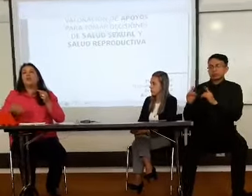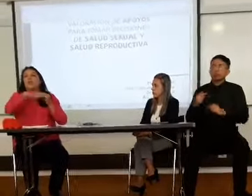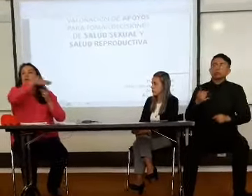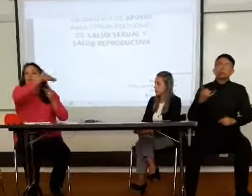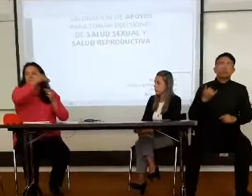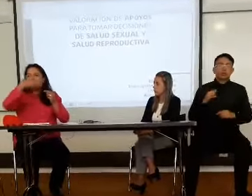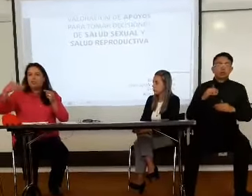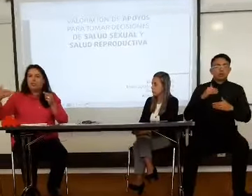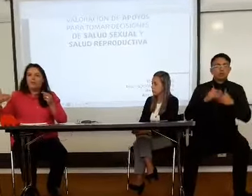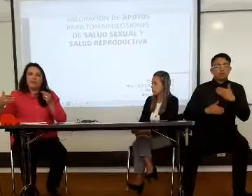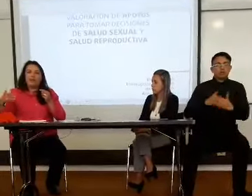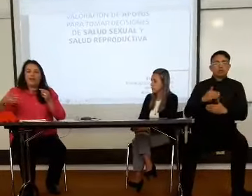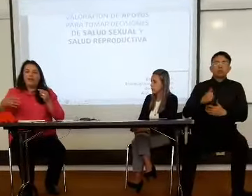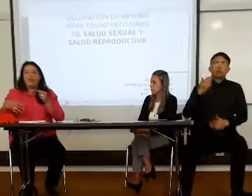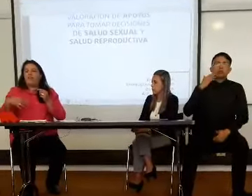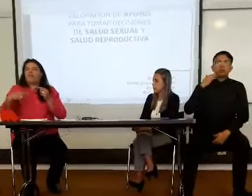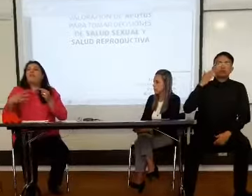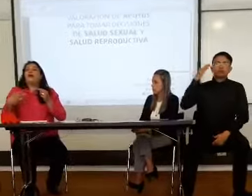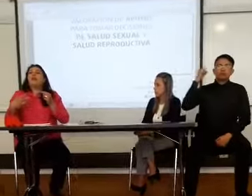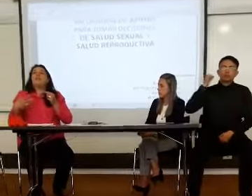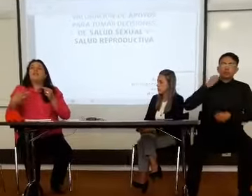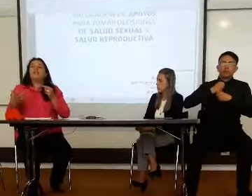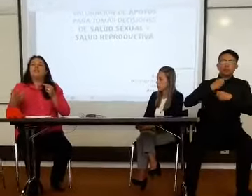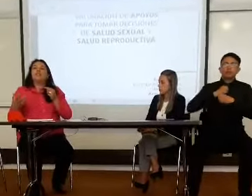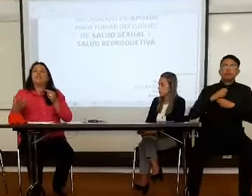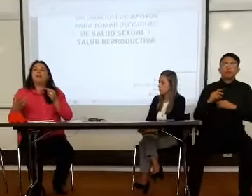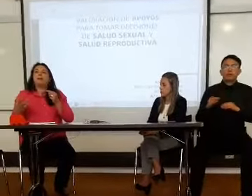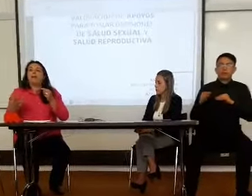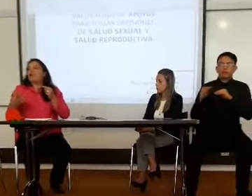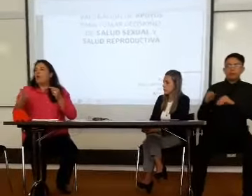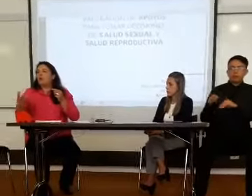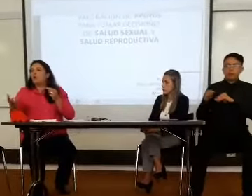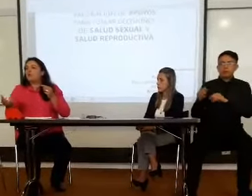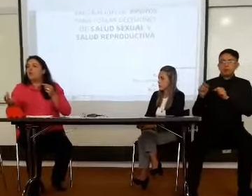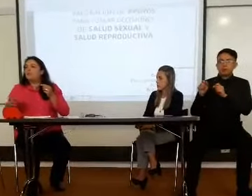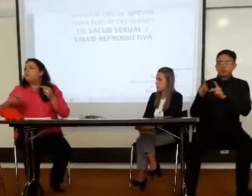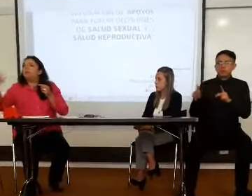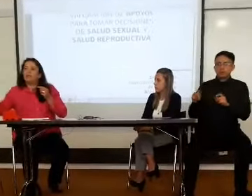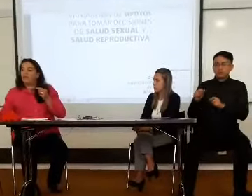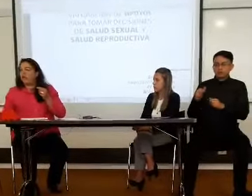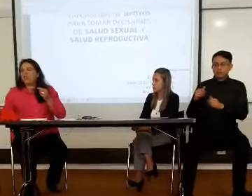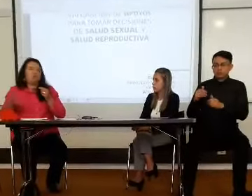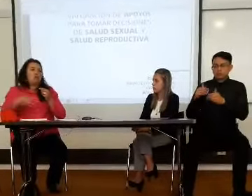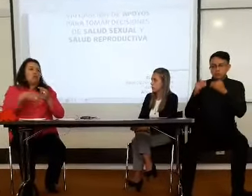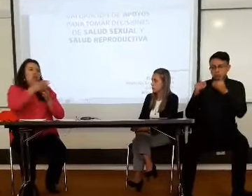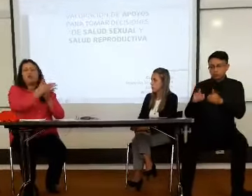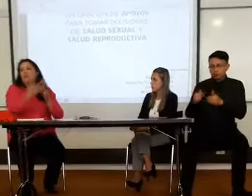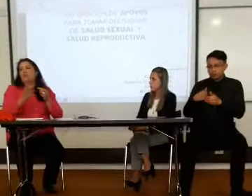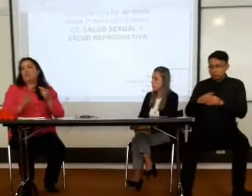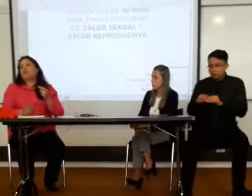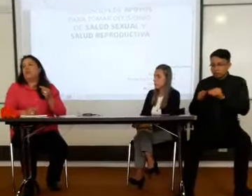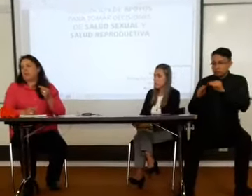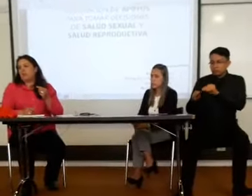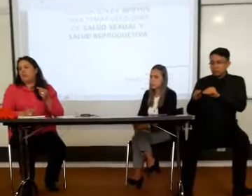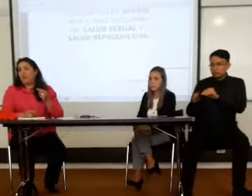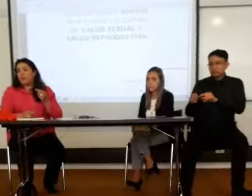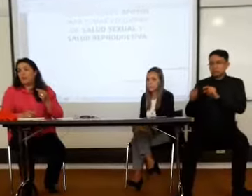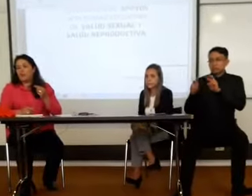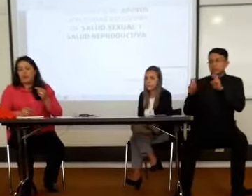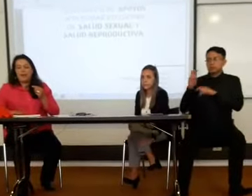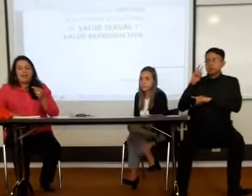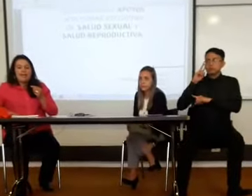proceso, porque lo vienen haciendo de tiempo atrás, de formar personas con discapacidad como autogestores y multiplicadores del conocimiento en temas como salud